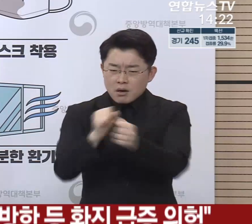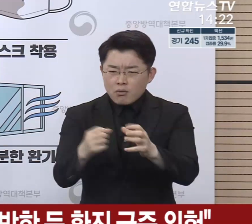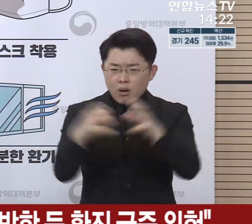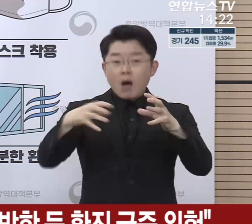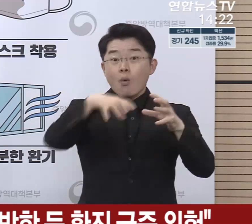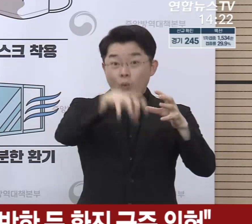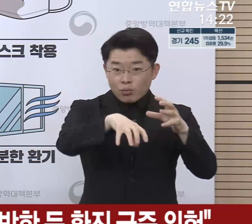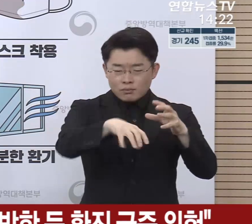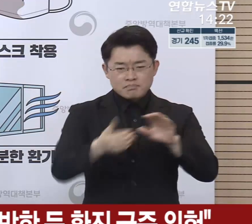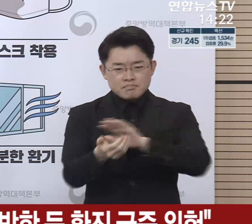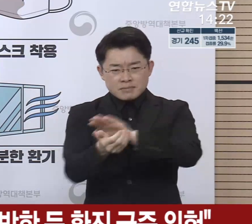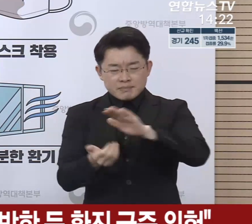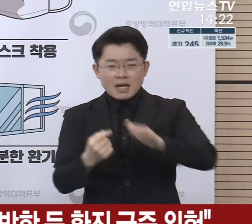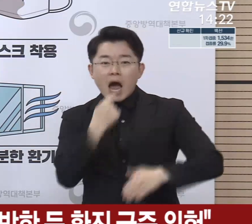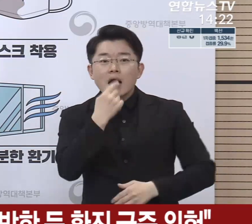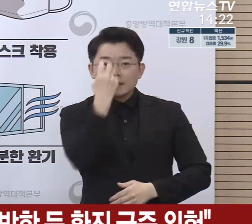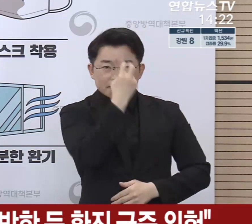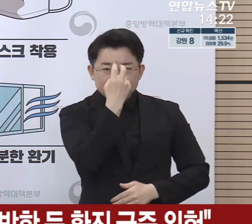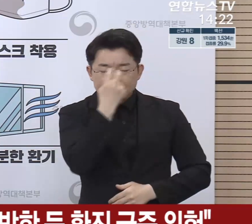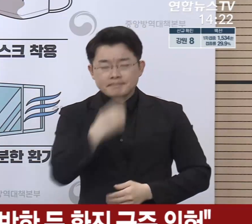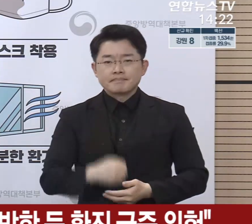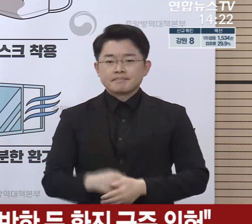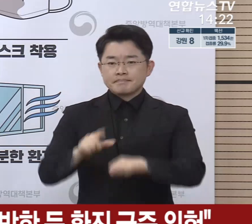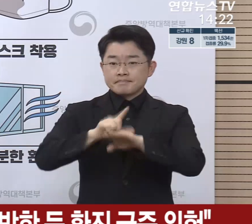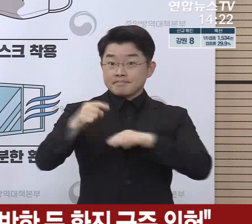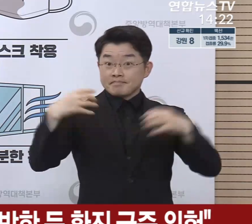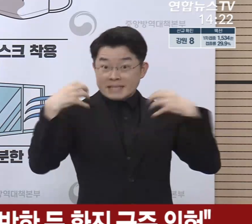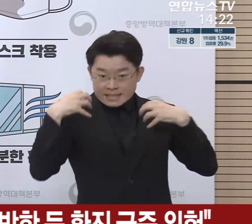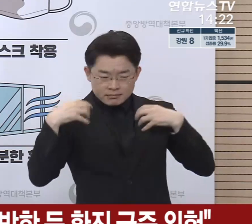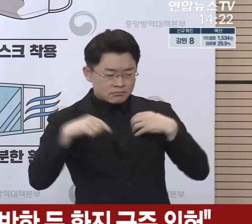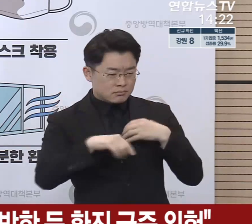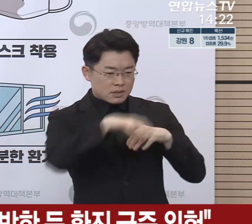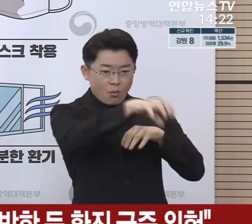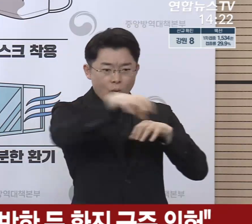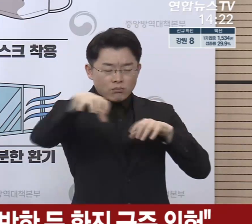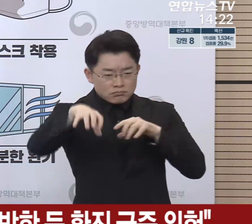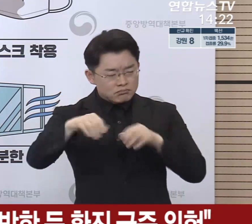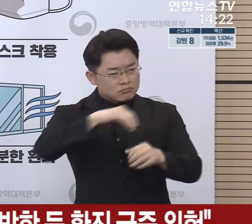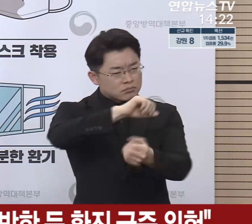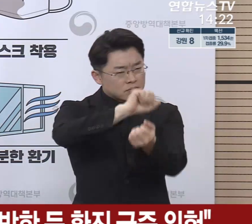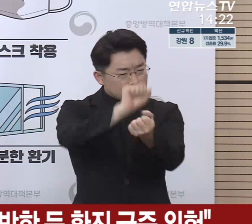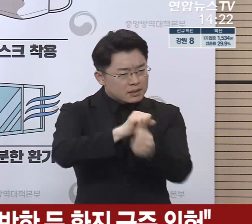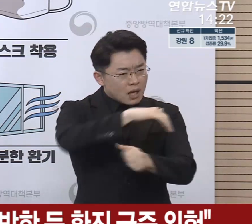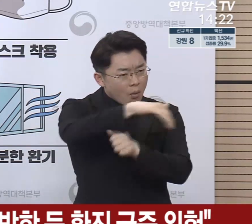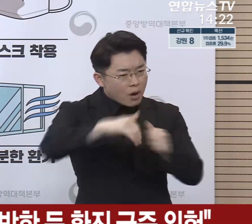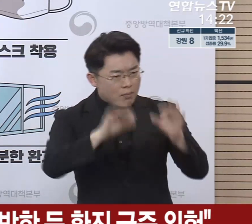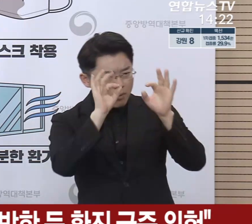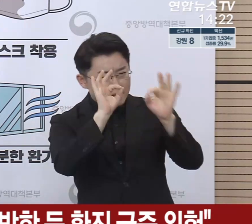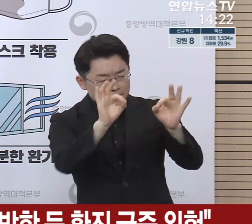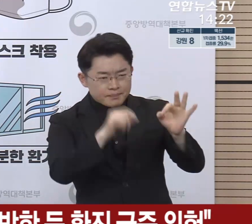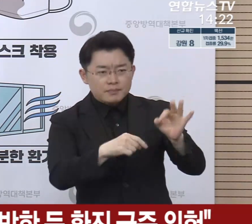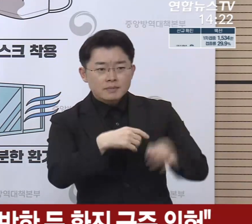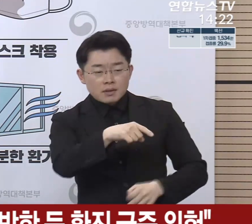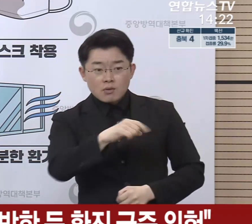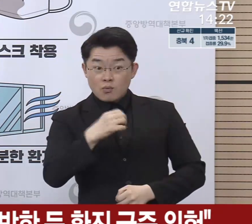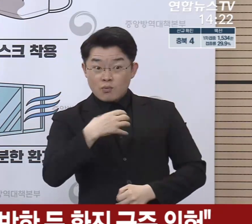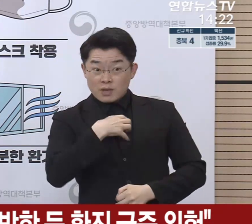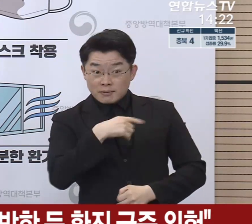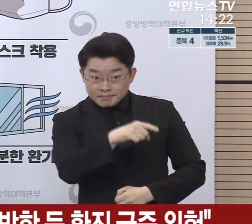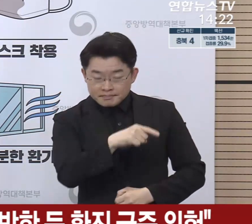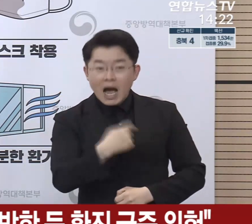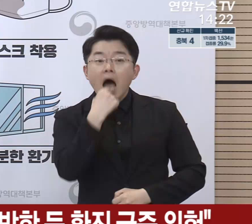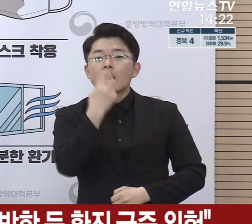집단에 대한 선제검사를 확대하고 지자체별 유행 양상에 따라 고위험군에 대한 PCR 검사 행정명령